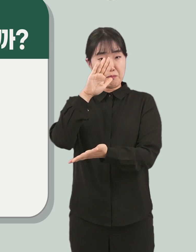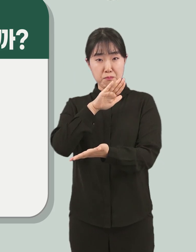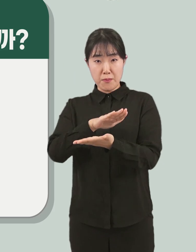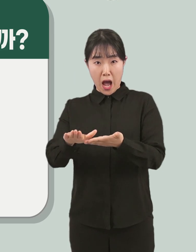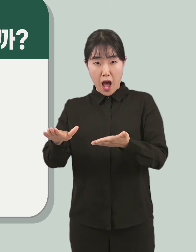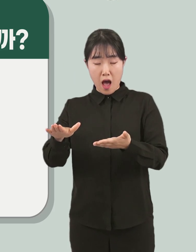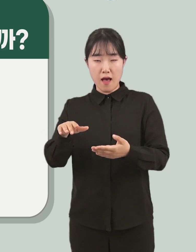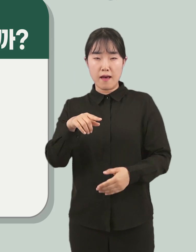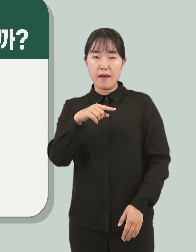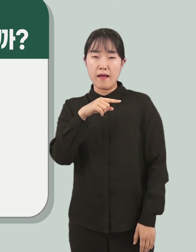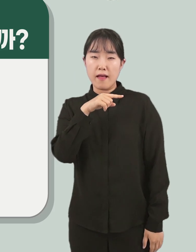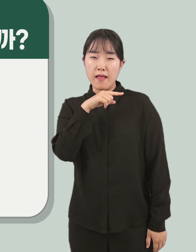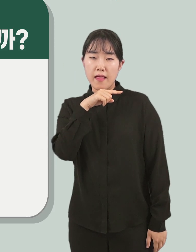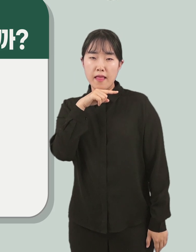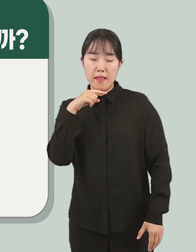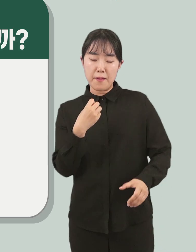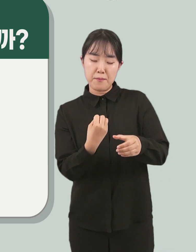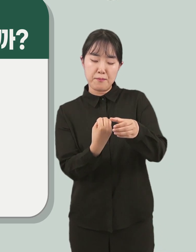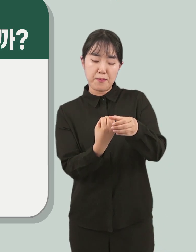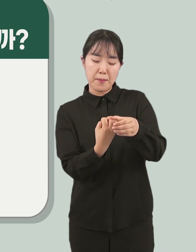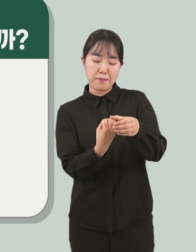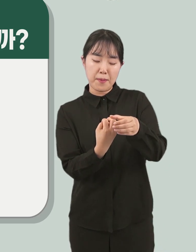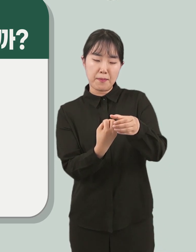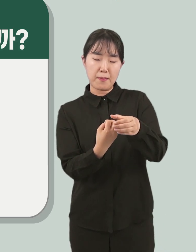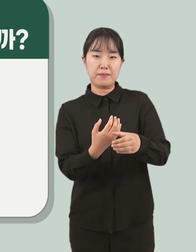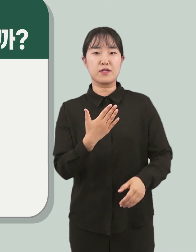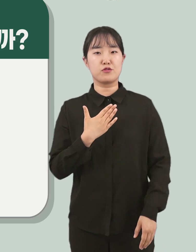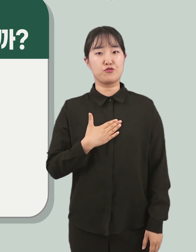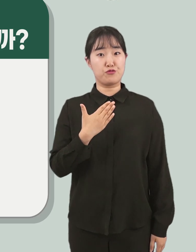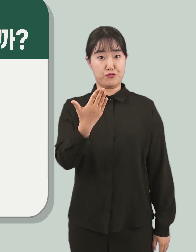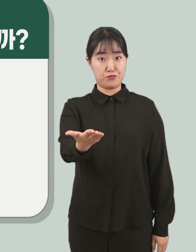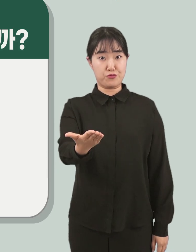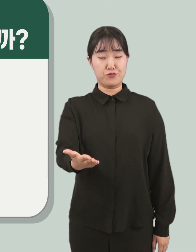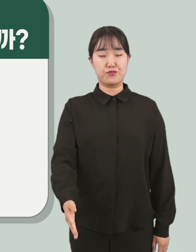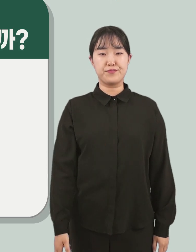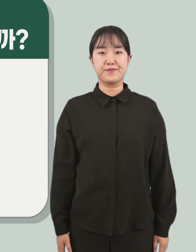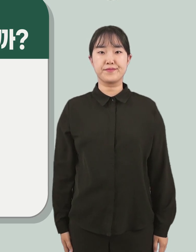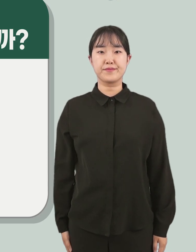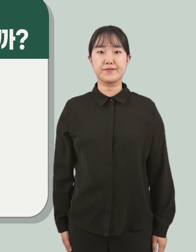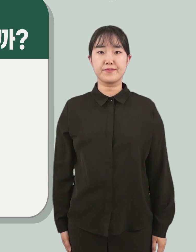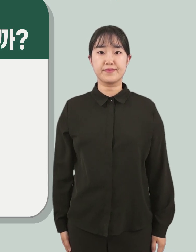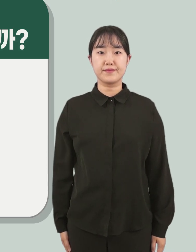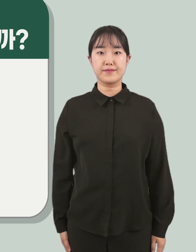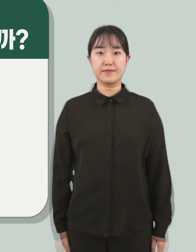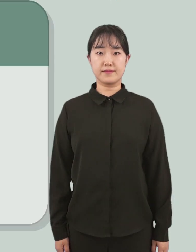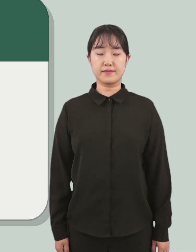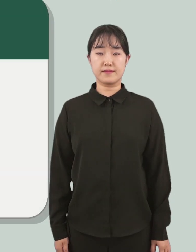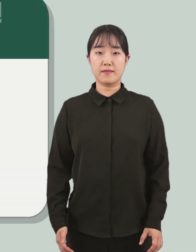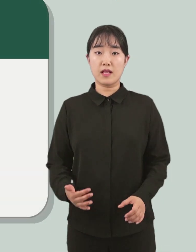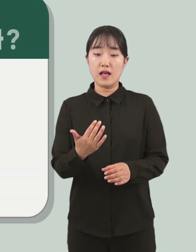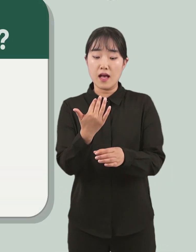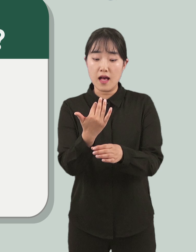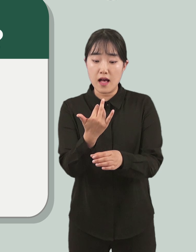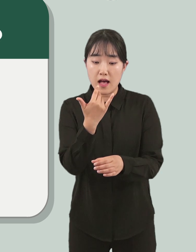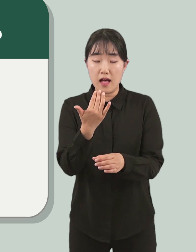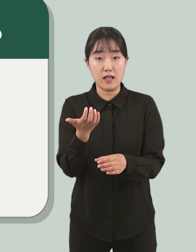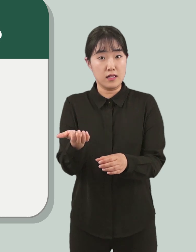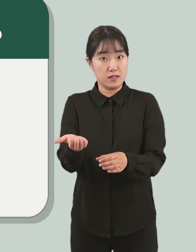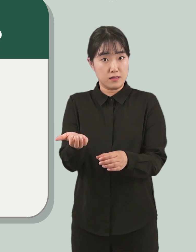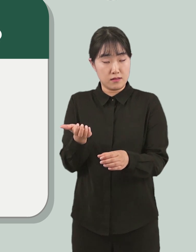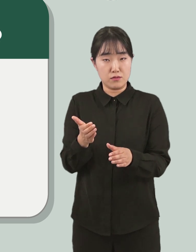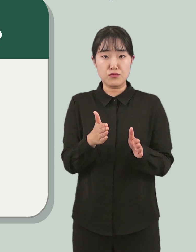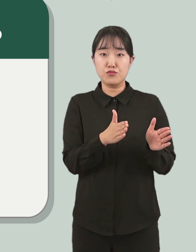아래에는 건전지가 부족할 때 주황색 램프가 깜빡이는 건전지 부족 표시등이 있습니다.